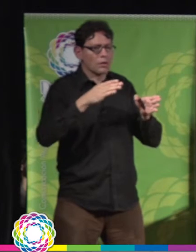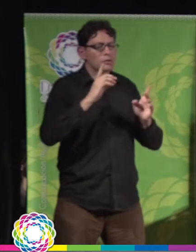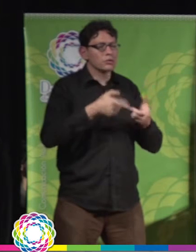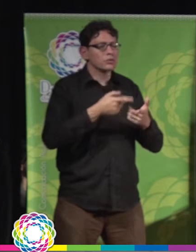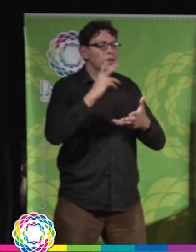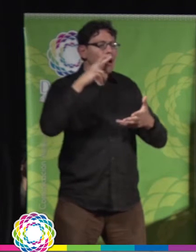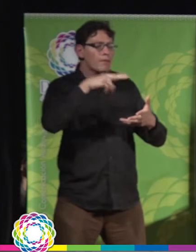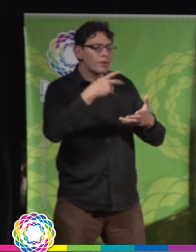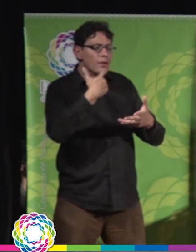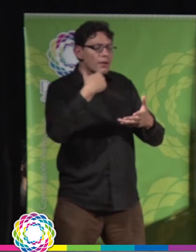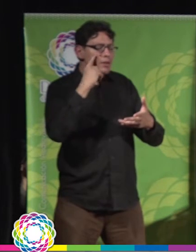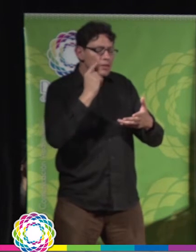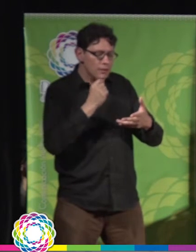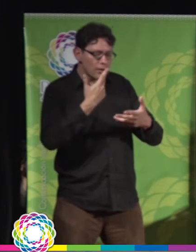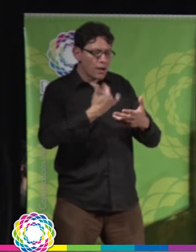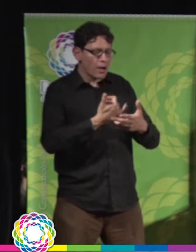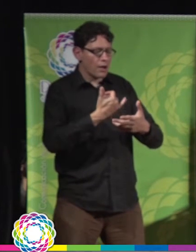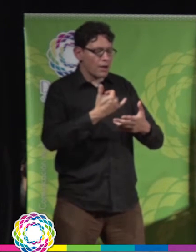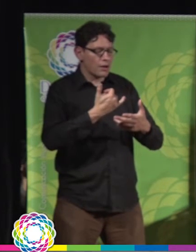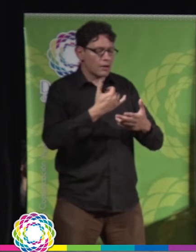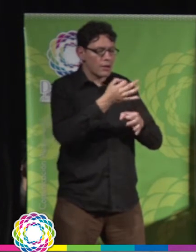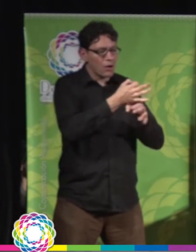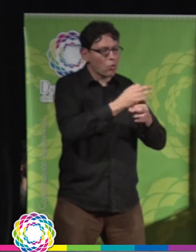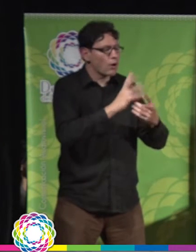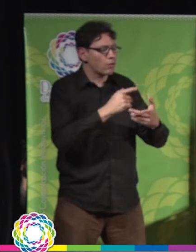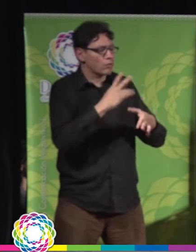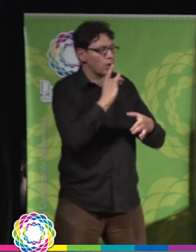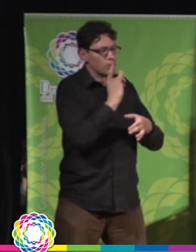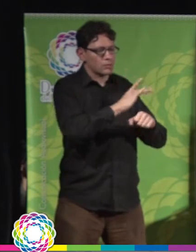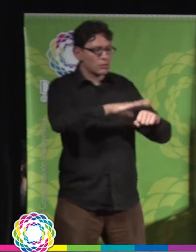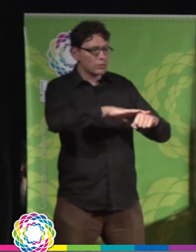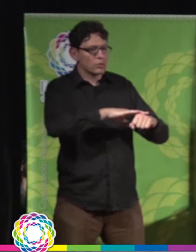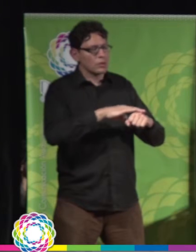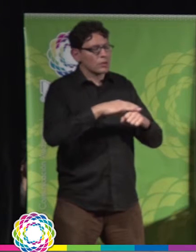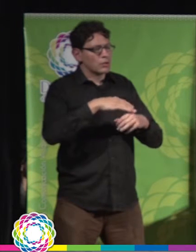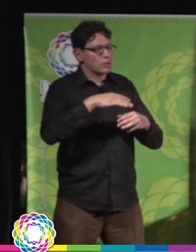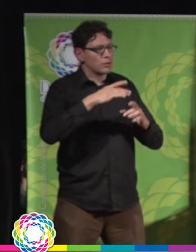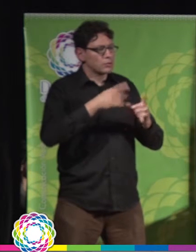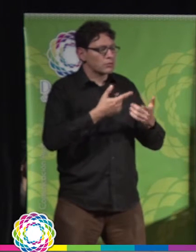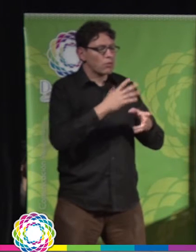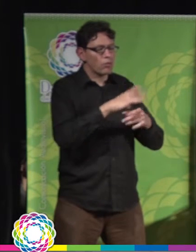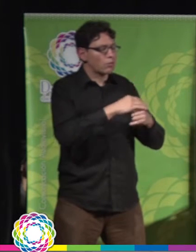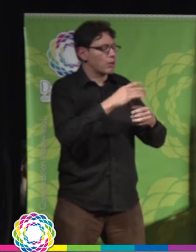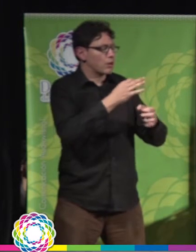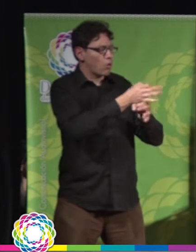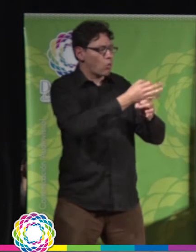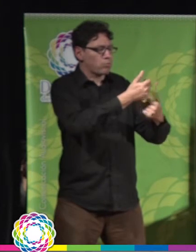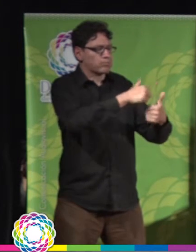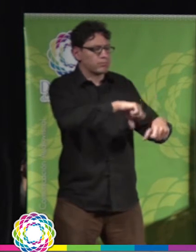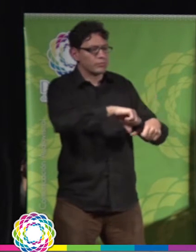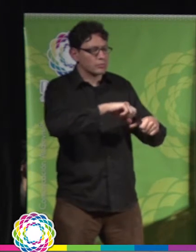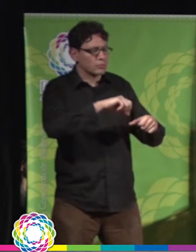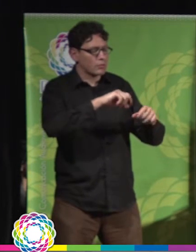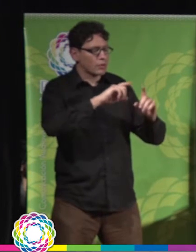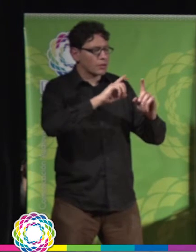mirada segmentada de la escuela, lo que ahí aparece como una cuestión más vinculada con lo negativo, que con muchas otras